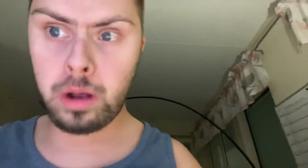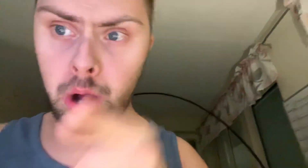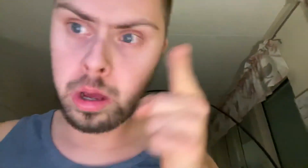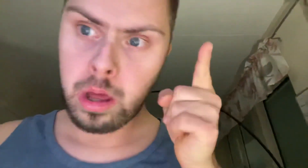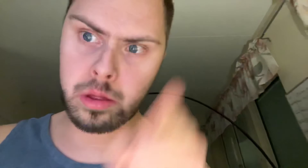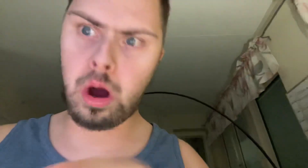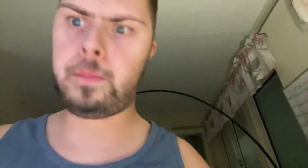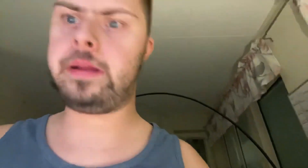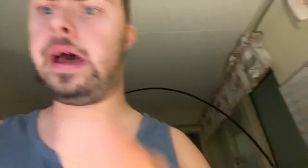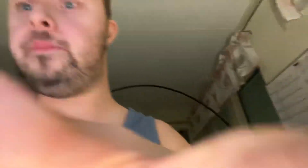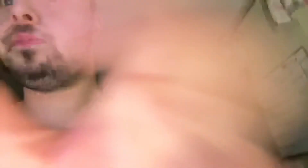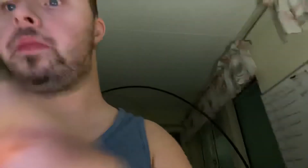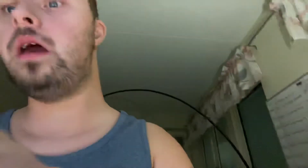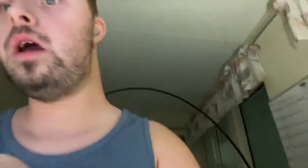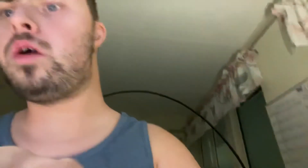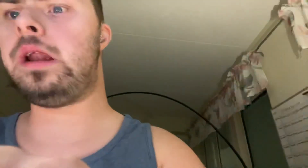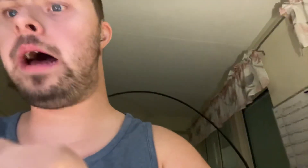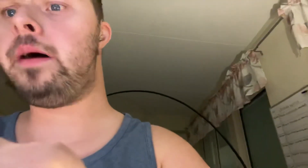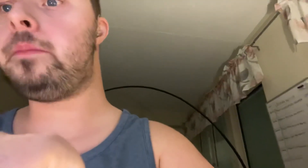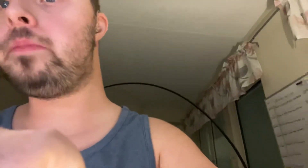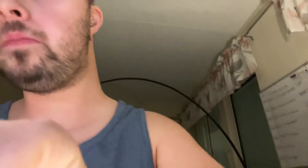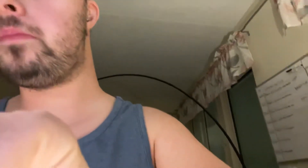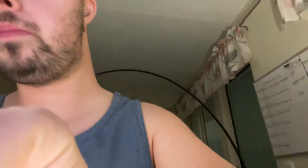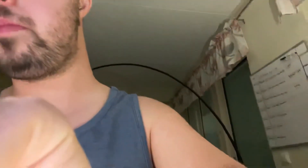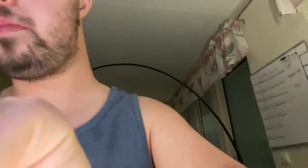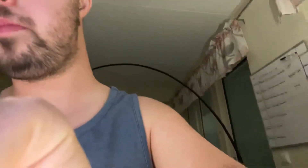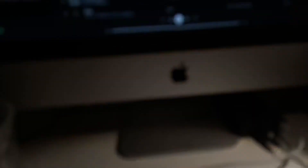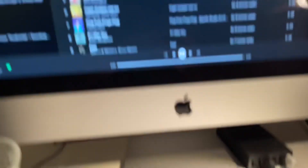som jag skapade. Kolla.